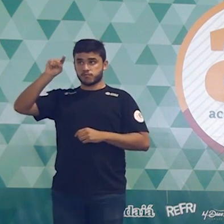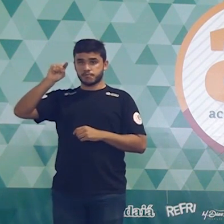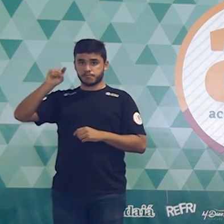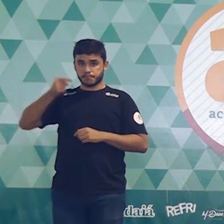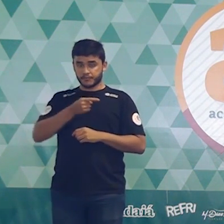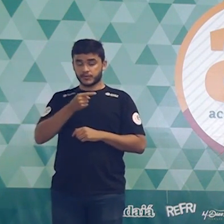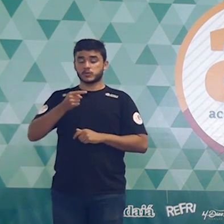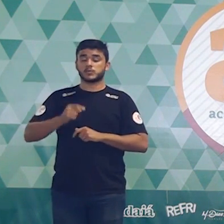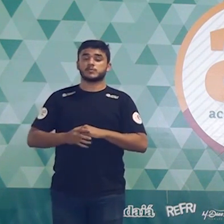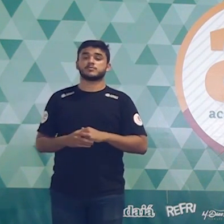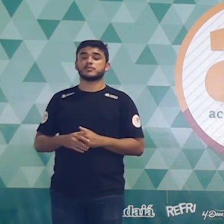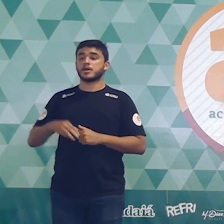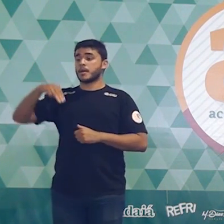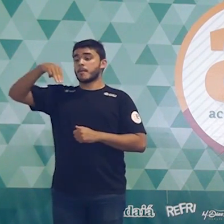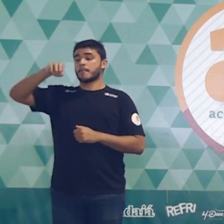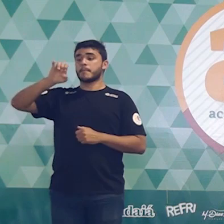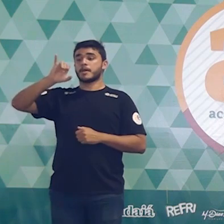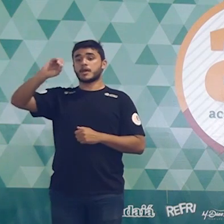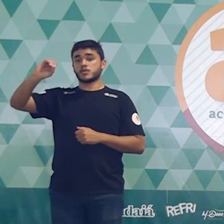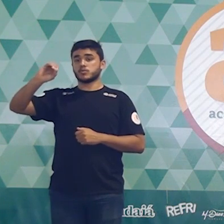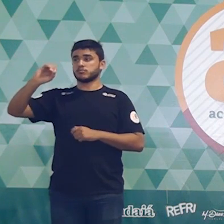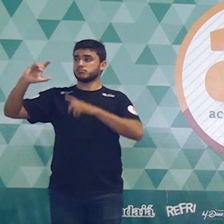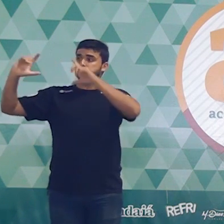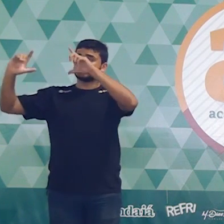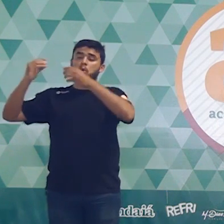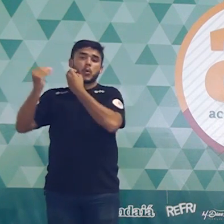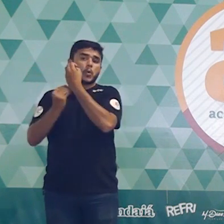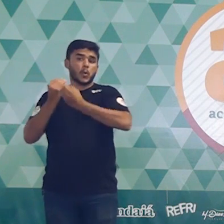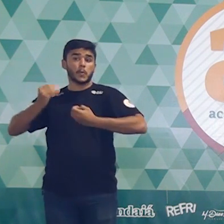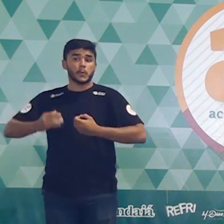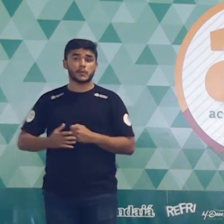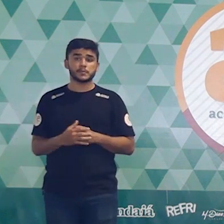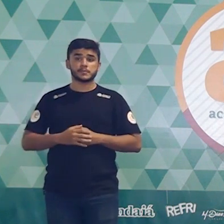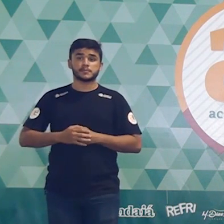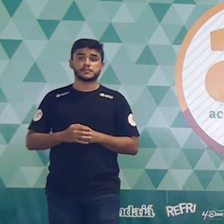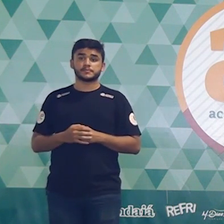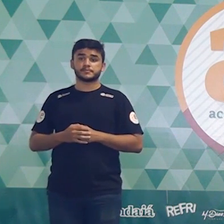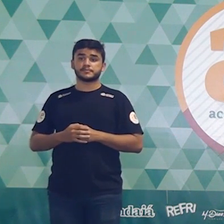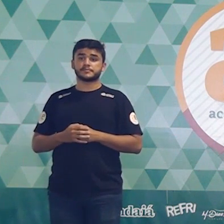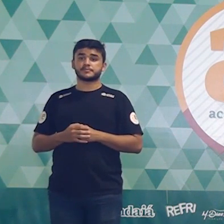Meio ou modo, você está colocando por meio de que medidas.